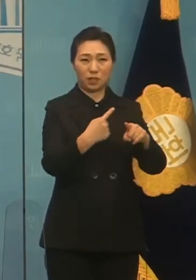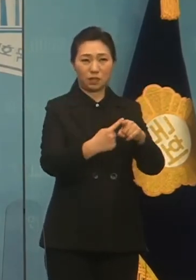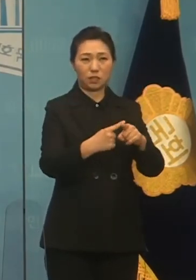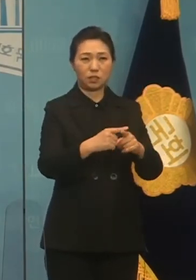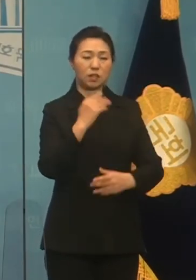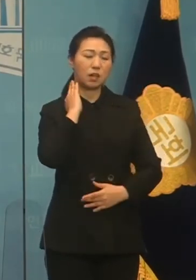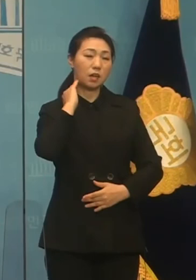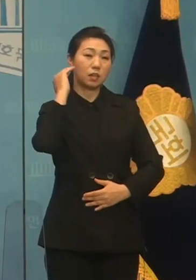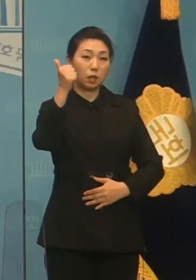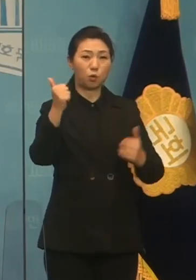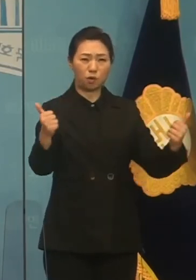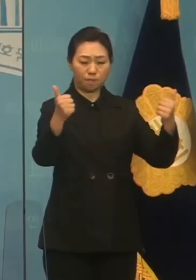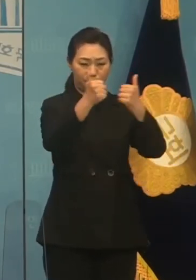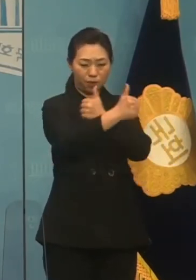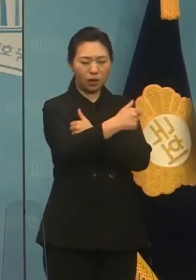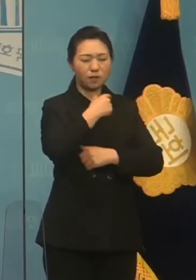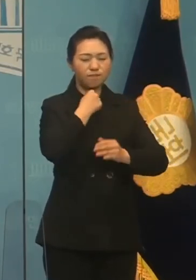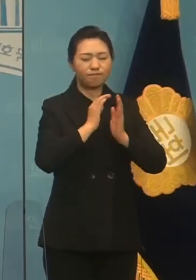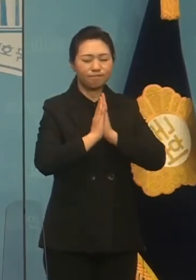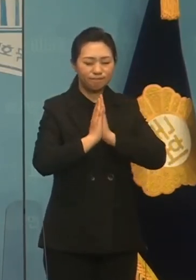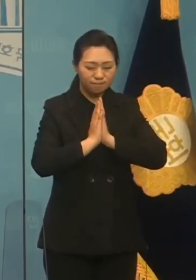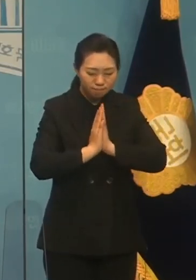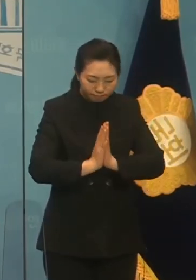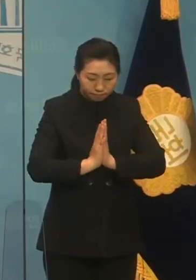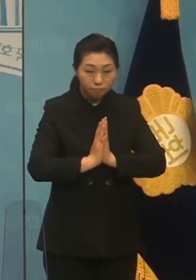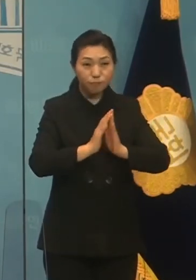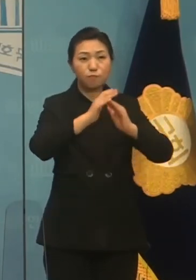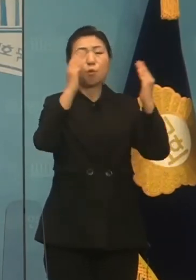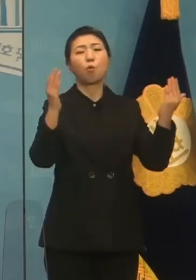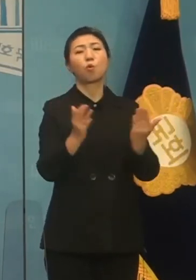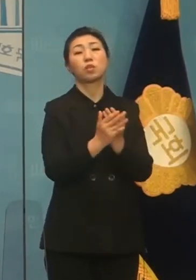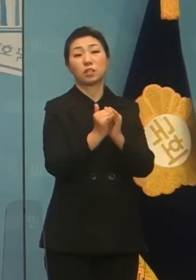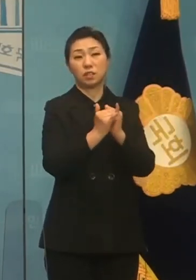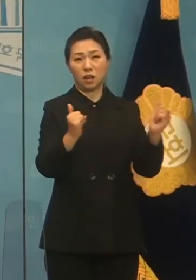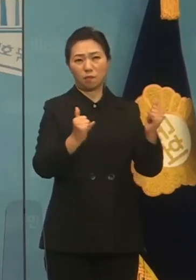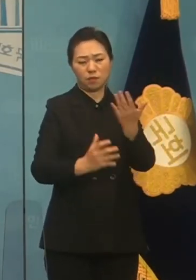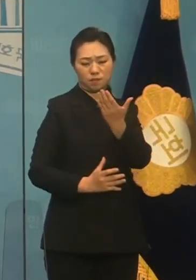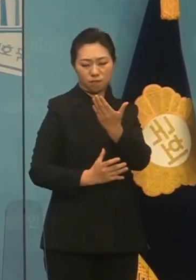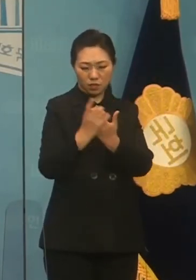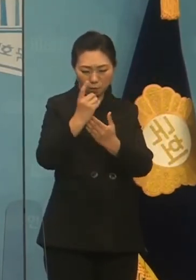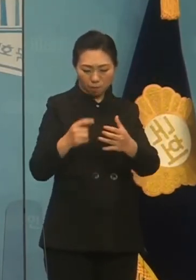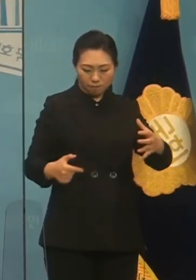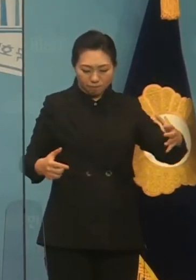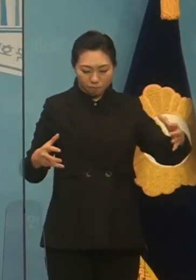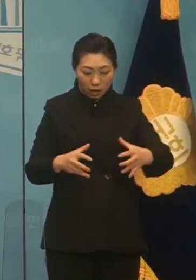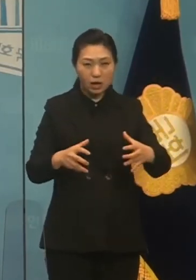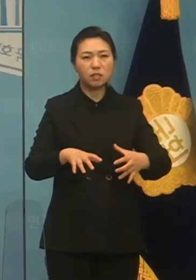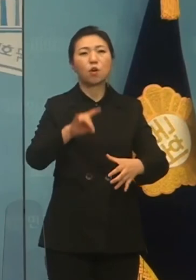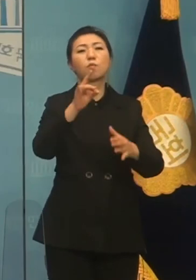정권교체를 염원하는 모든 분들을 단일 대우로 만드는 출발점입니다.